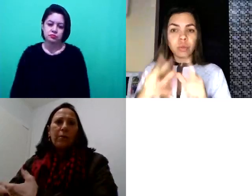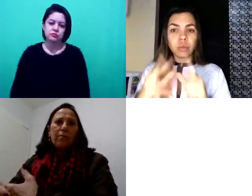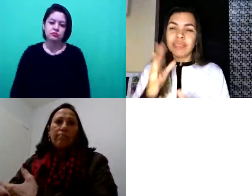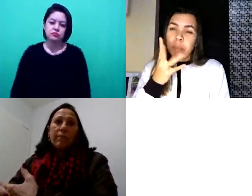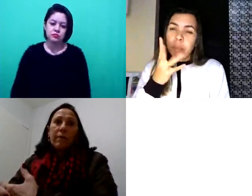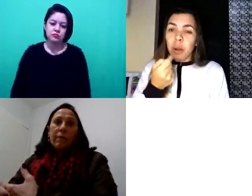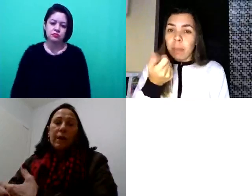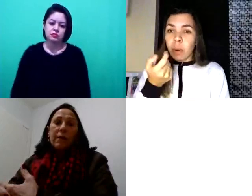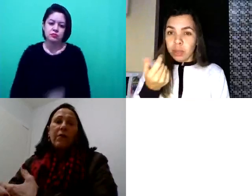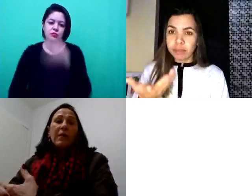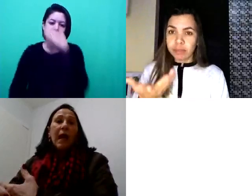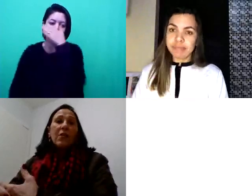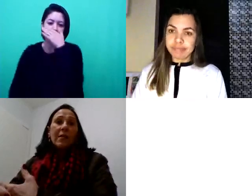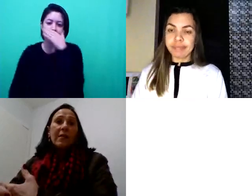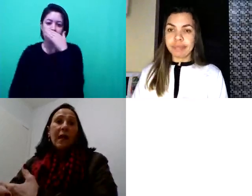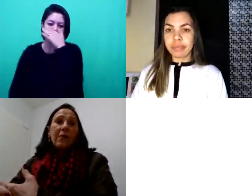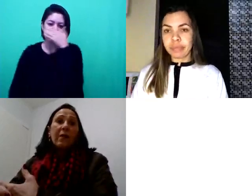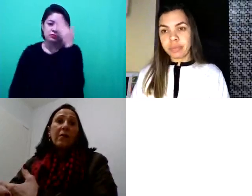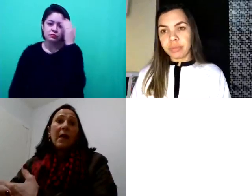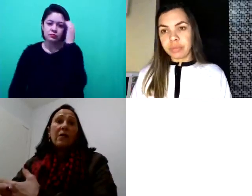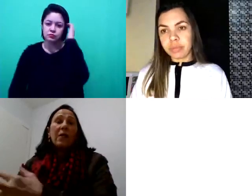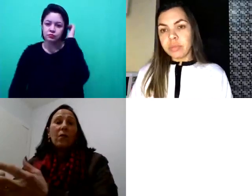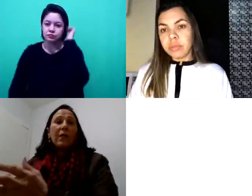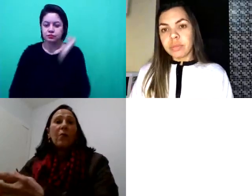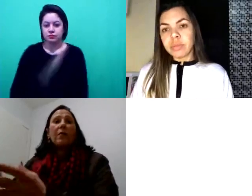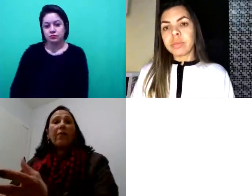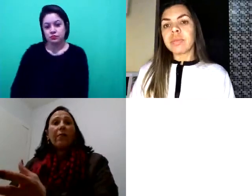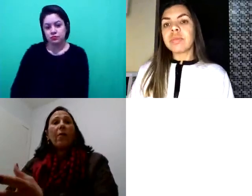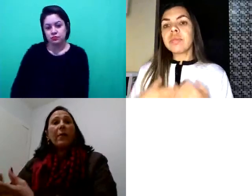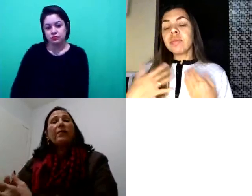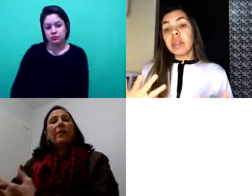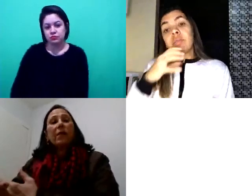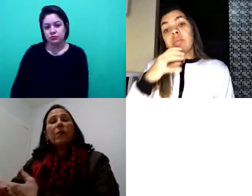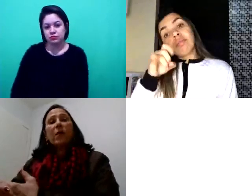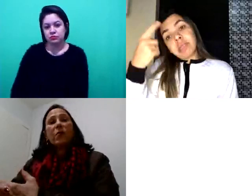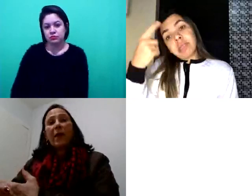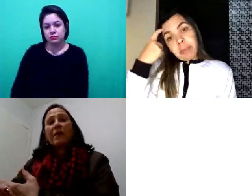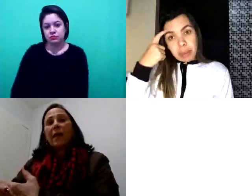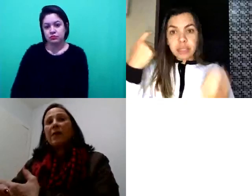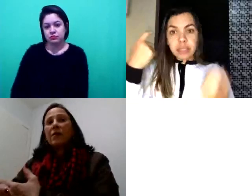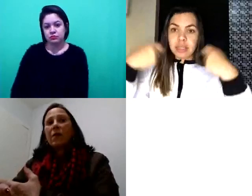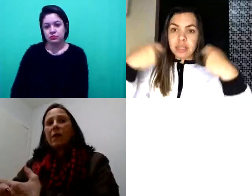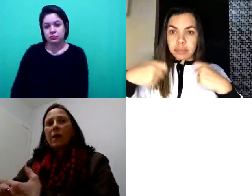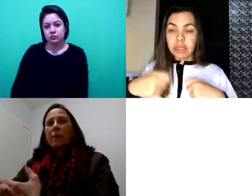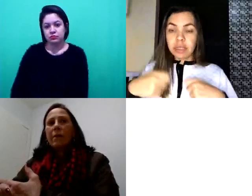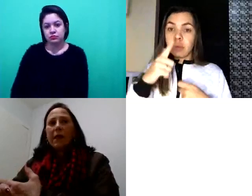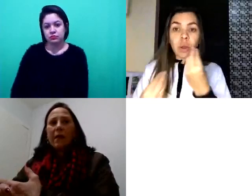Então, se você acha necessário, se você acha que não tem outra forma de fazer, nós podemos pensar nisso, mas